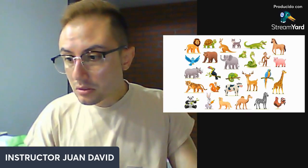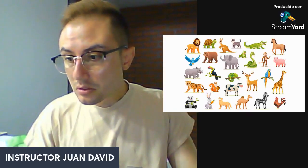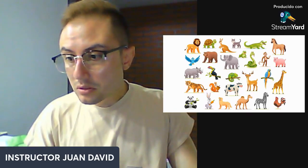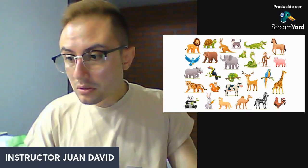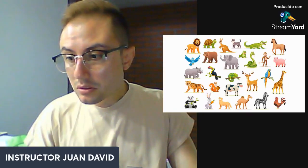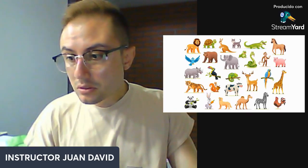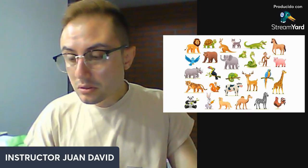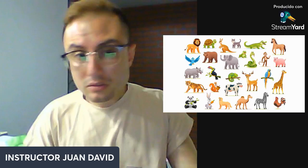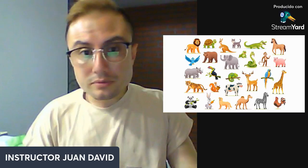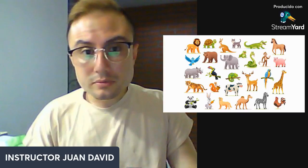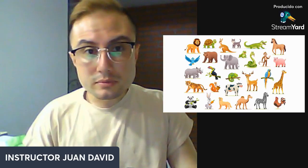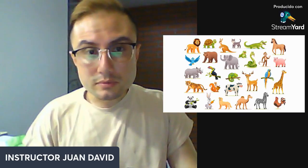animales?